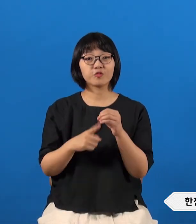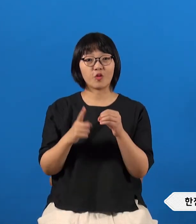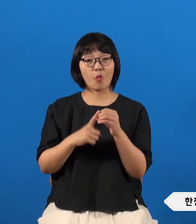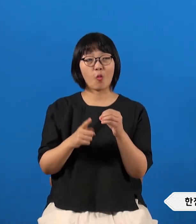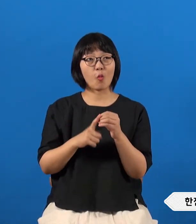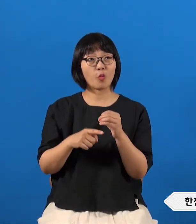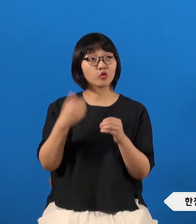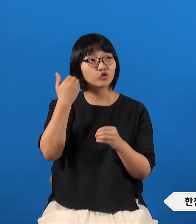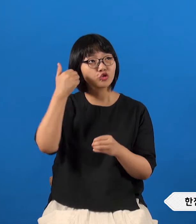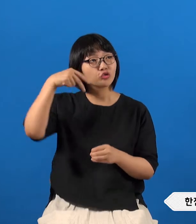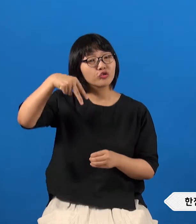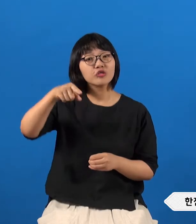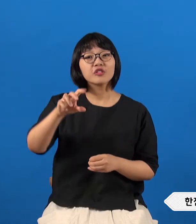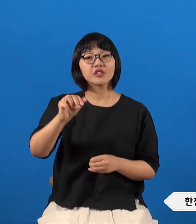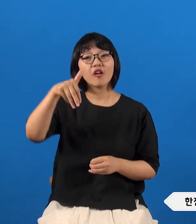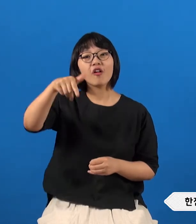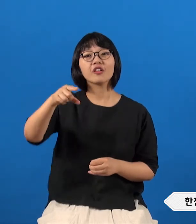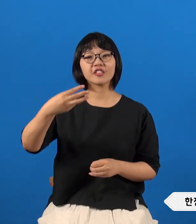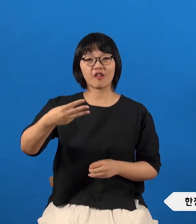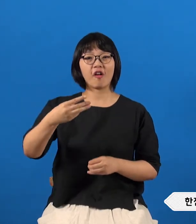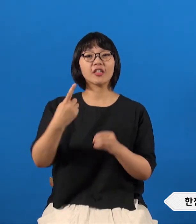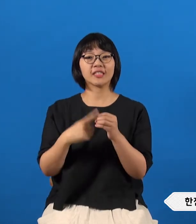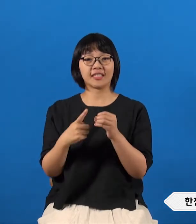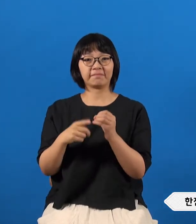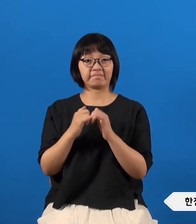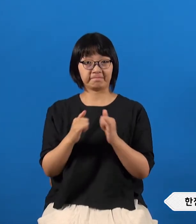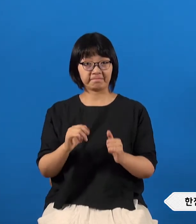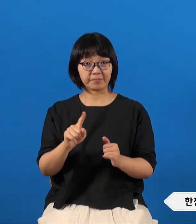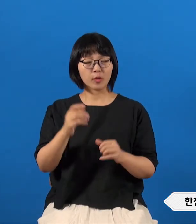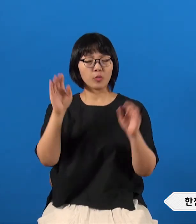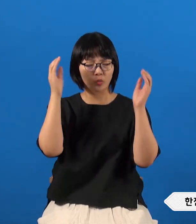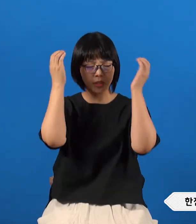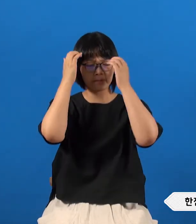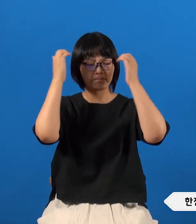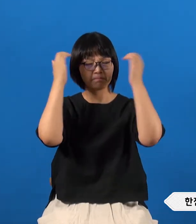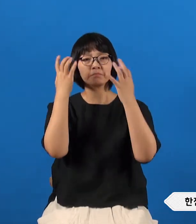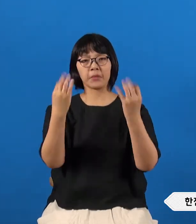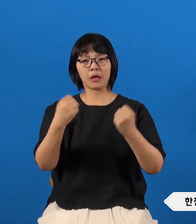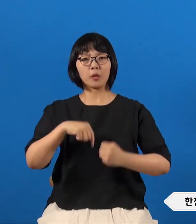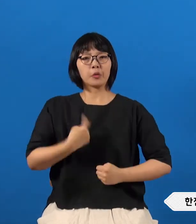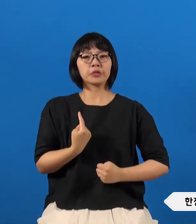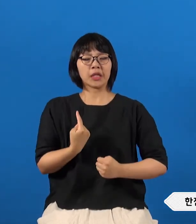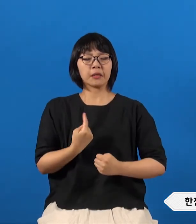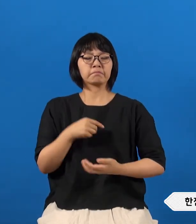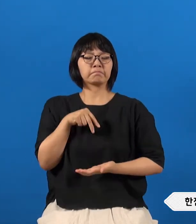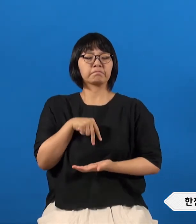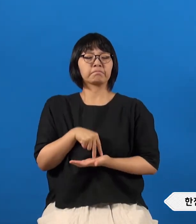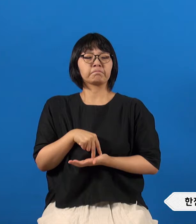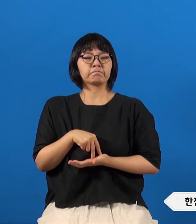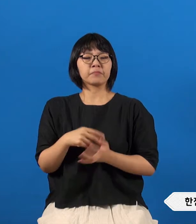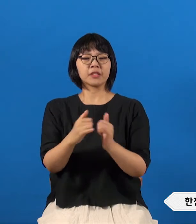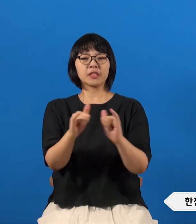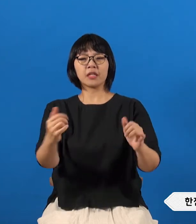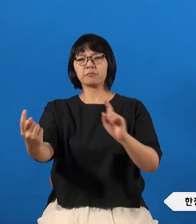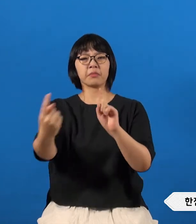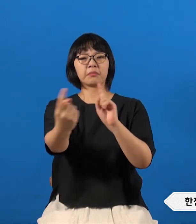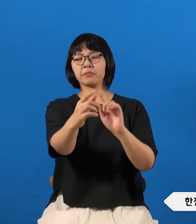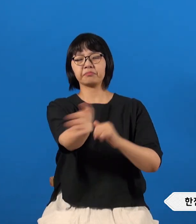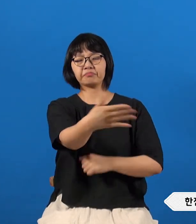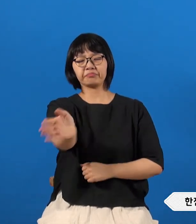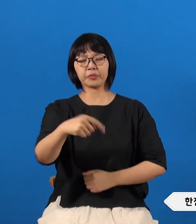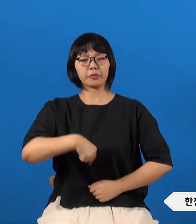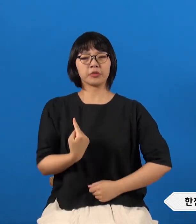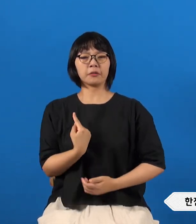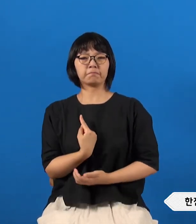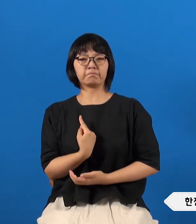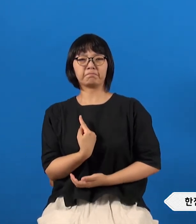불교의 성철 스님은 엄청난 고행을 했습니다. 기거하는 곳에 철조망을 쳐놓고 아무도 만나지 않고 혼자서